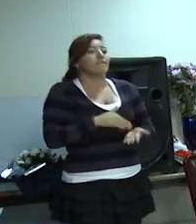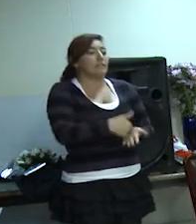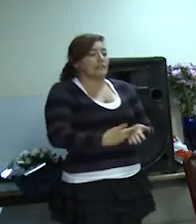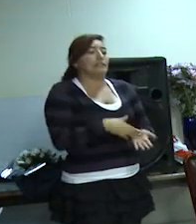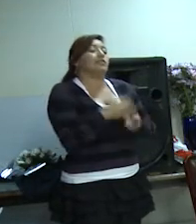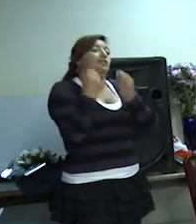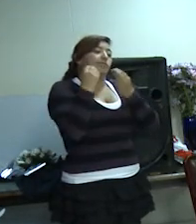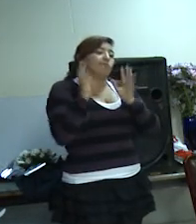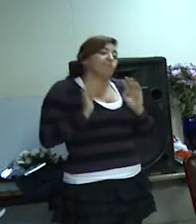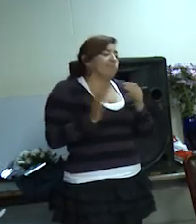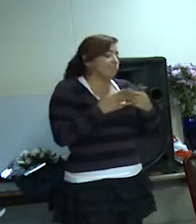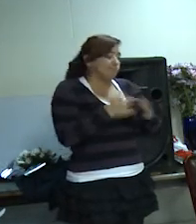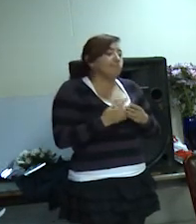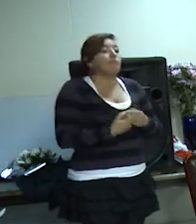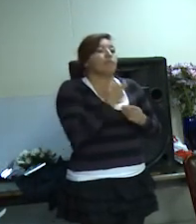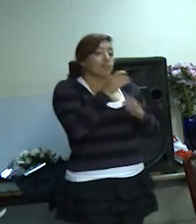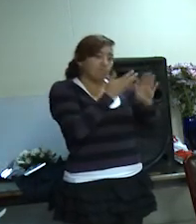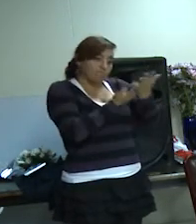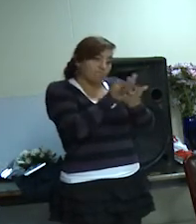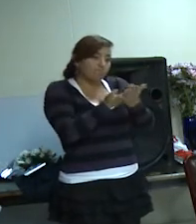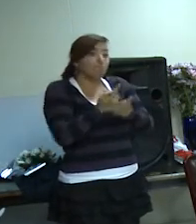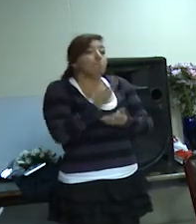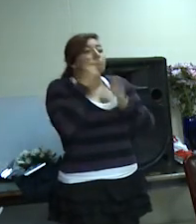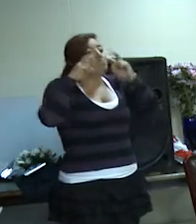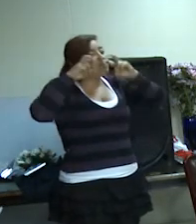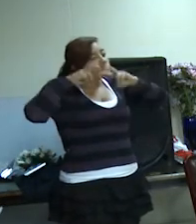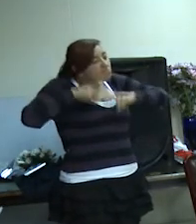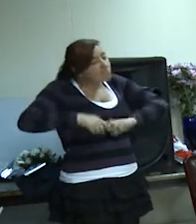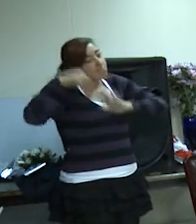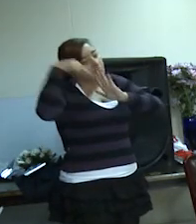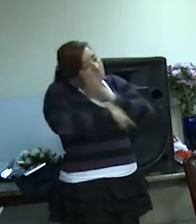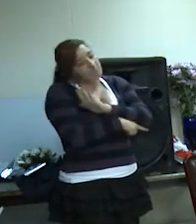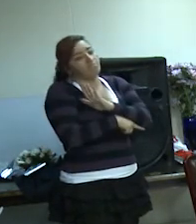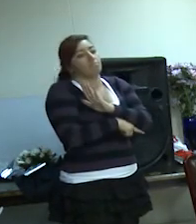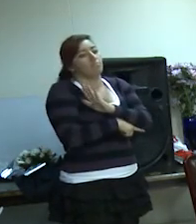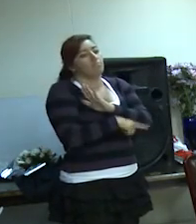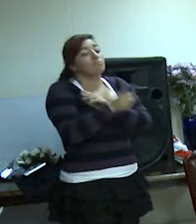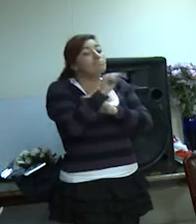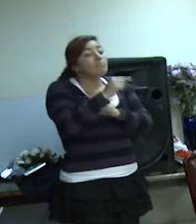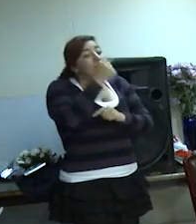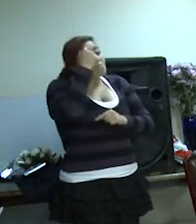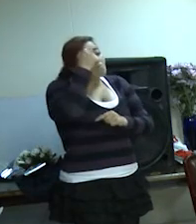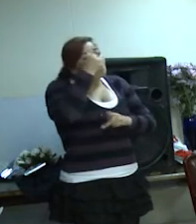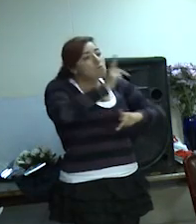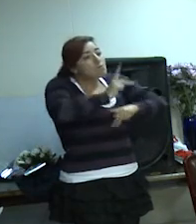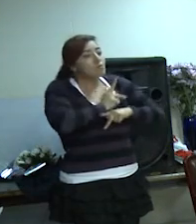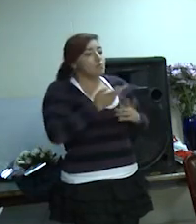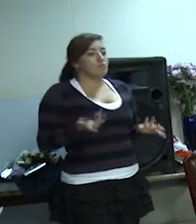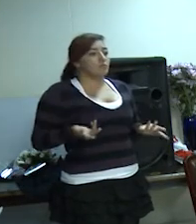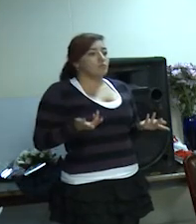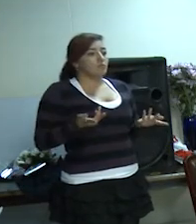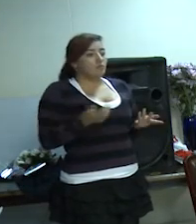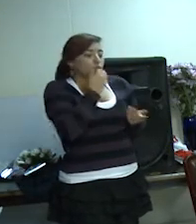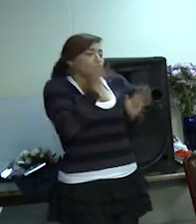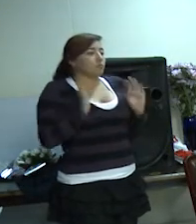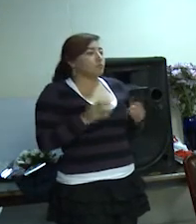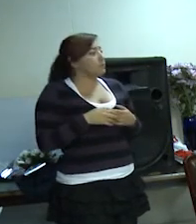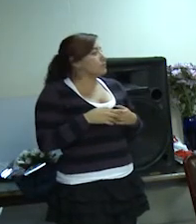eso, profundizar en investigación, creo que es importante profundizar en un pensamiento propio, es decir, si yo, digamos,